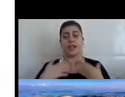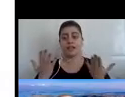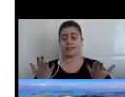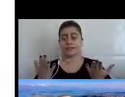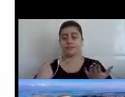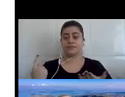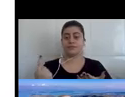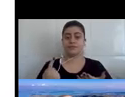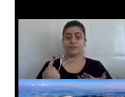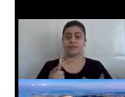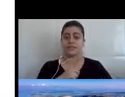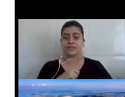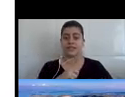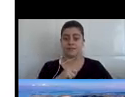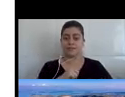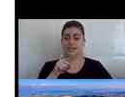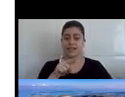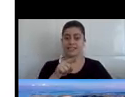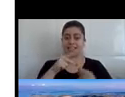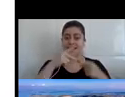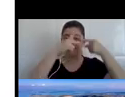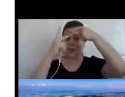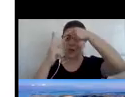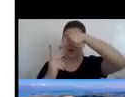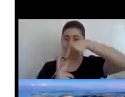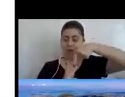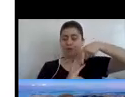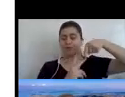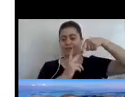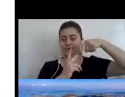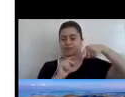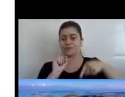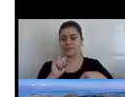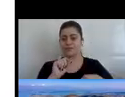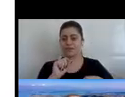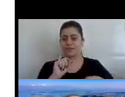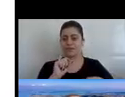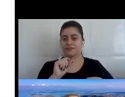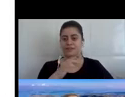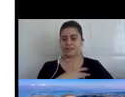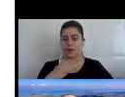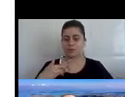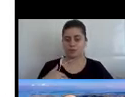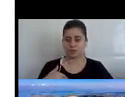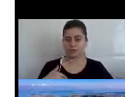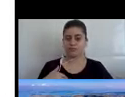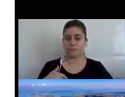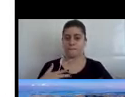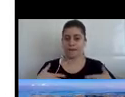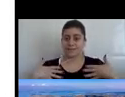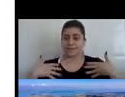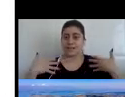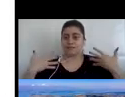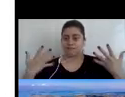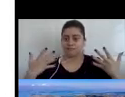tem esse ciclo, né, da questão das determinantes da condição da saúde e do bem-estar humano, né,